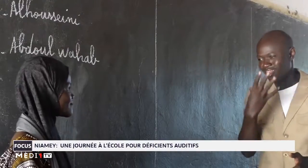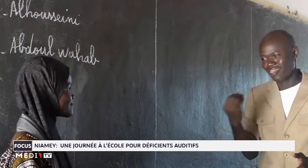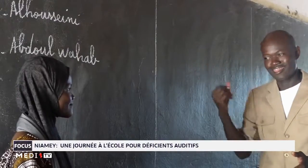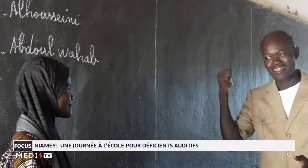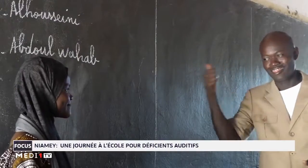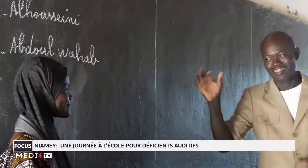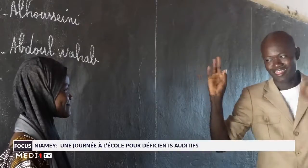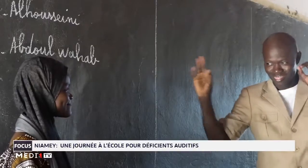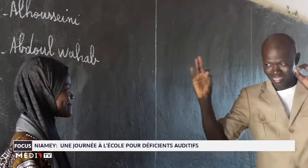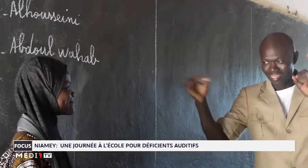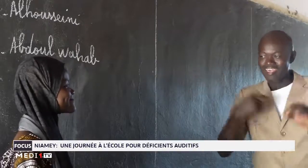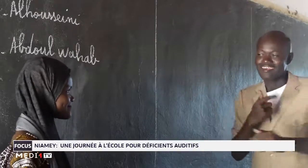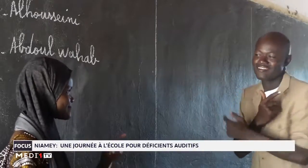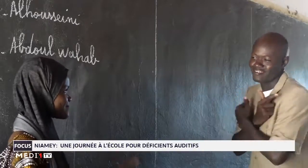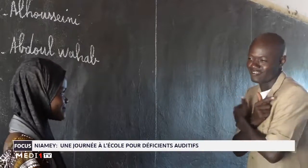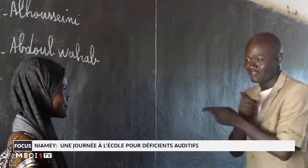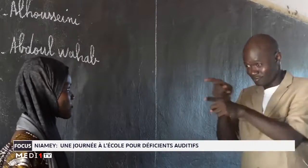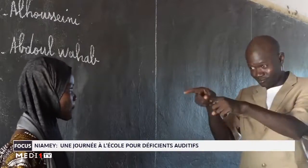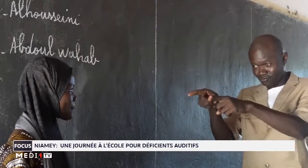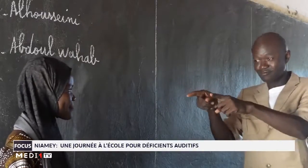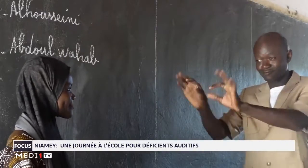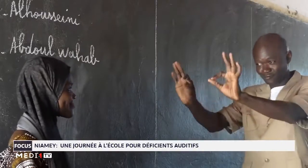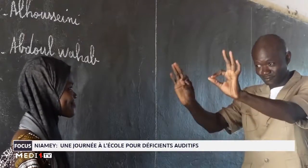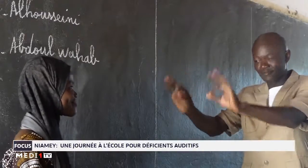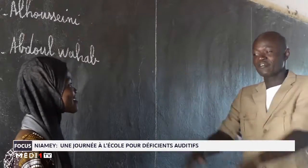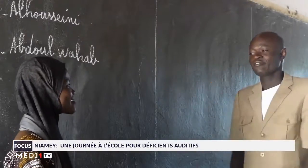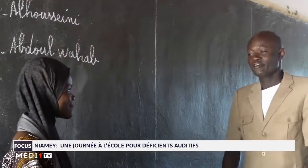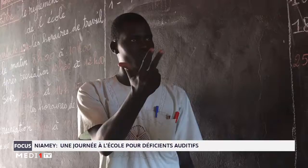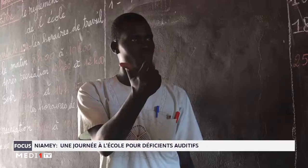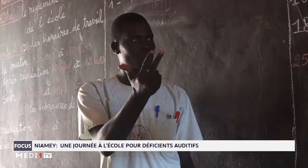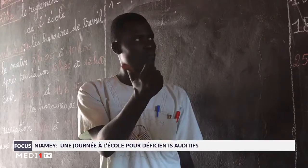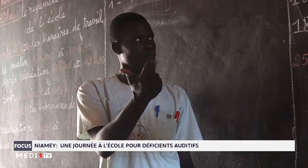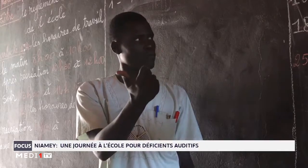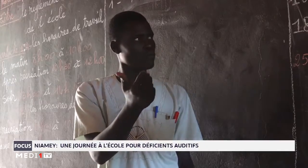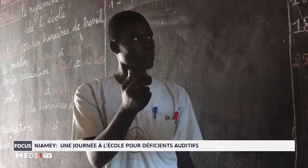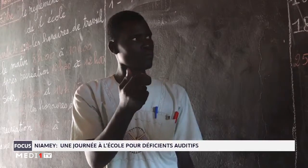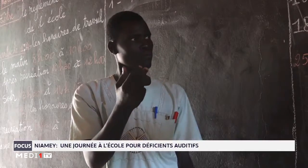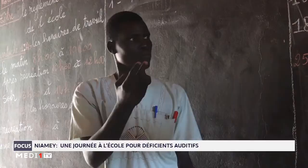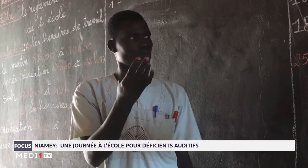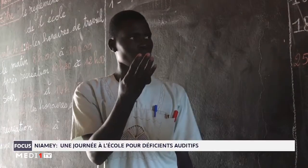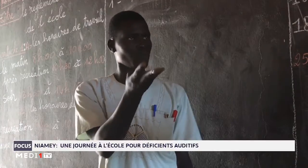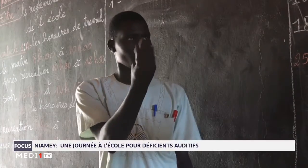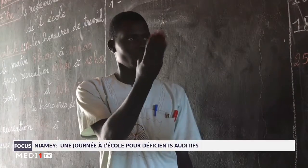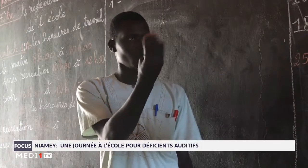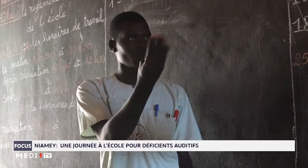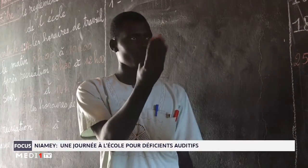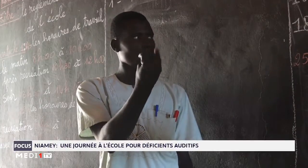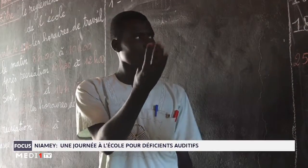Amadou Abdoulaye rêve quant à lui d'un lycée adapté aux enfants atteints de déficience auditive. En 5 ans passés à la tête